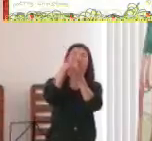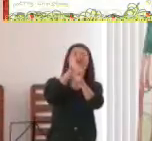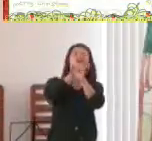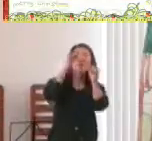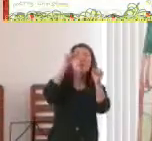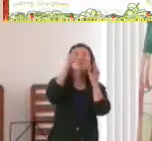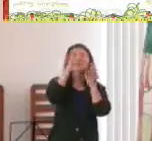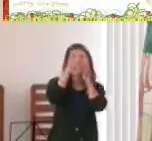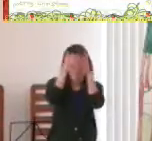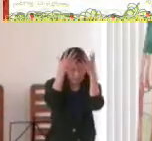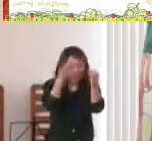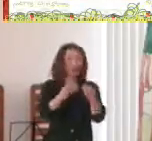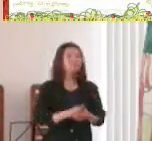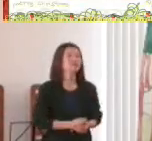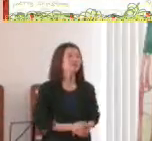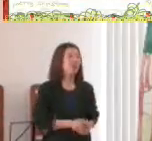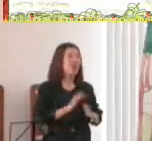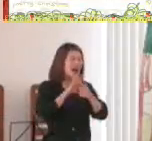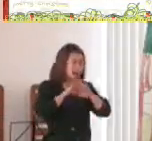る。